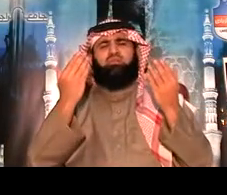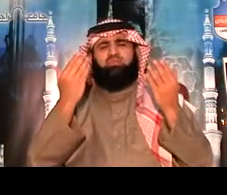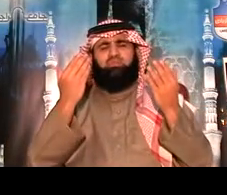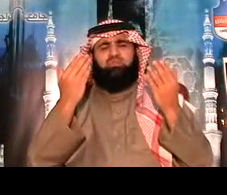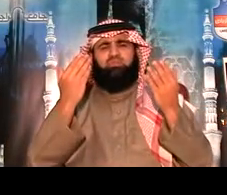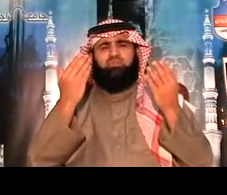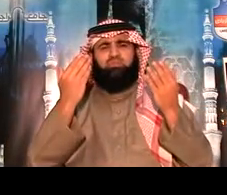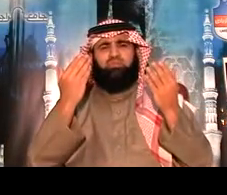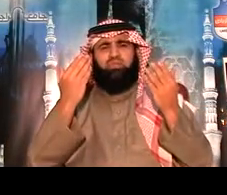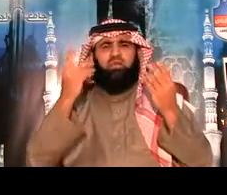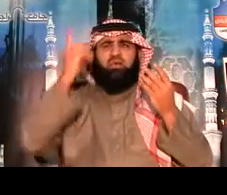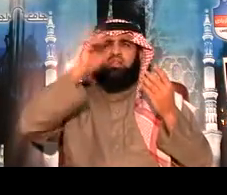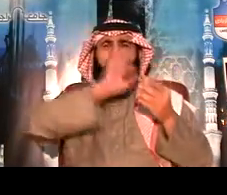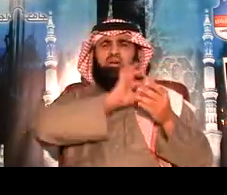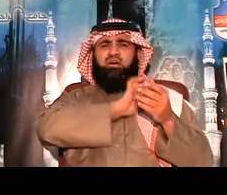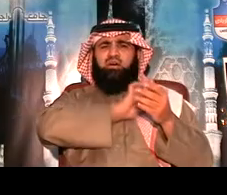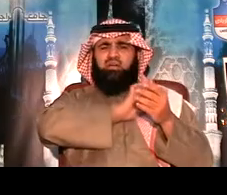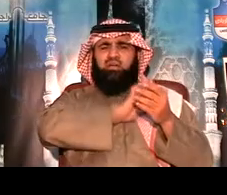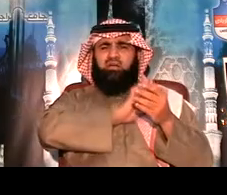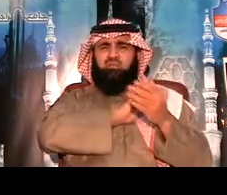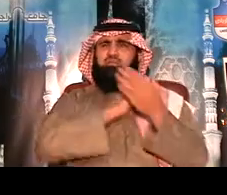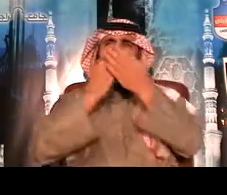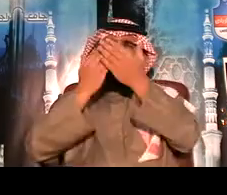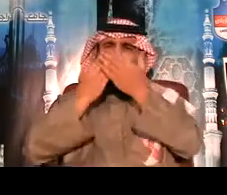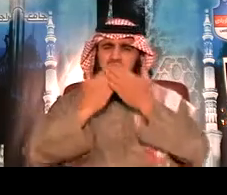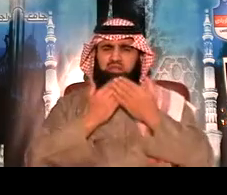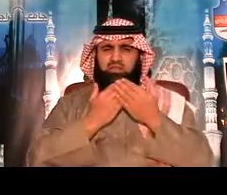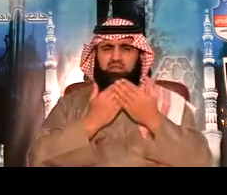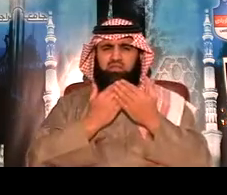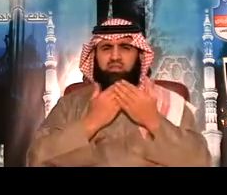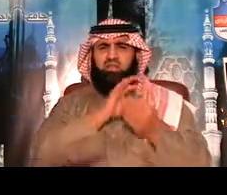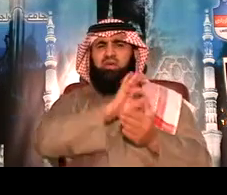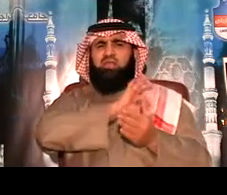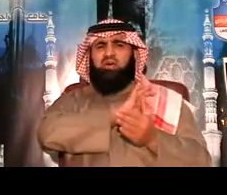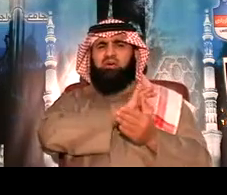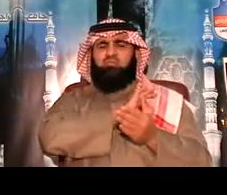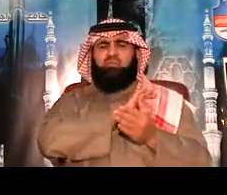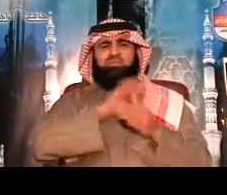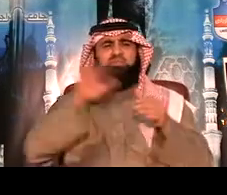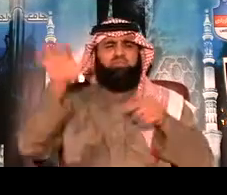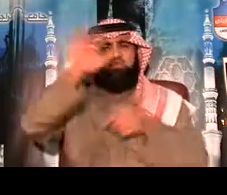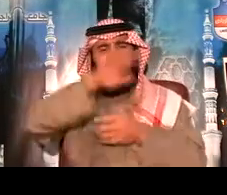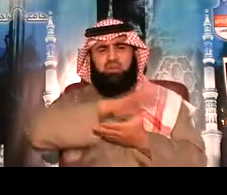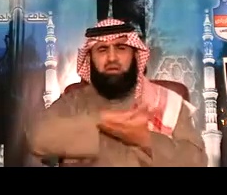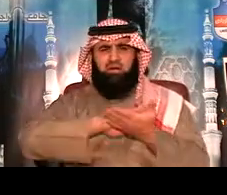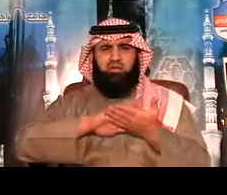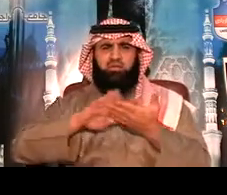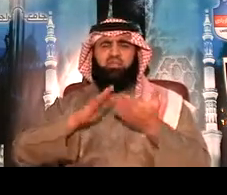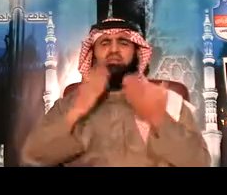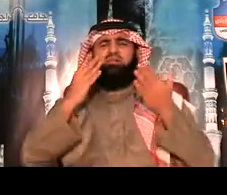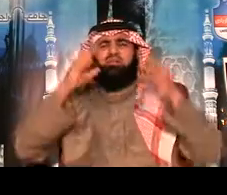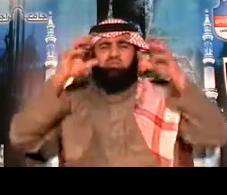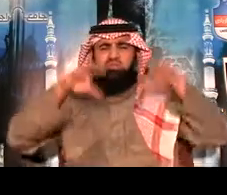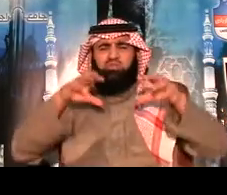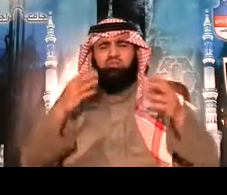يا رحيم يا رحمن، يا رحمن السماوات والأرض ورحيمهما، أغثنا،